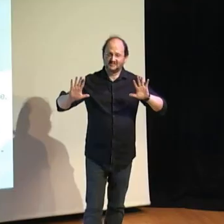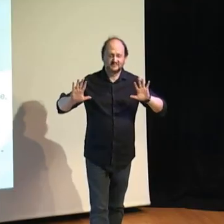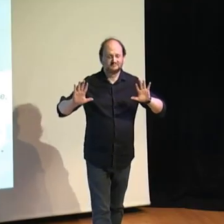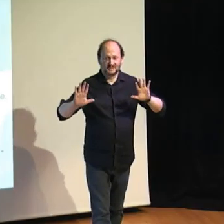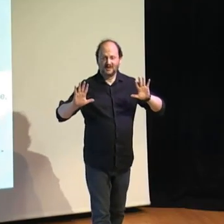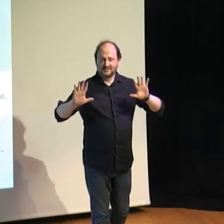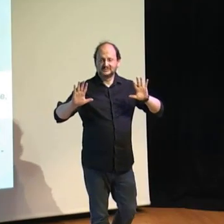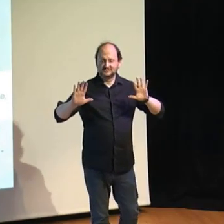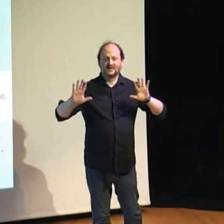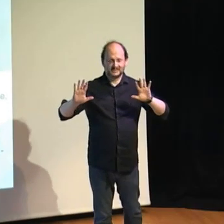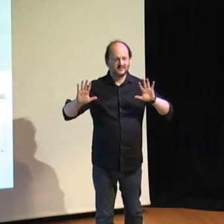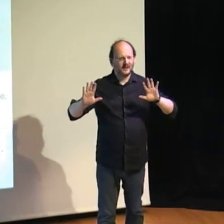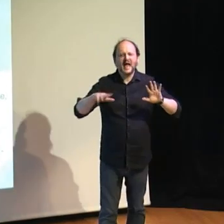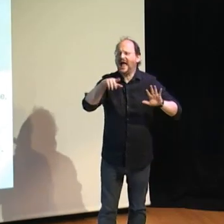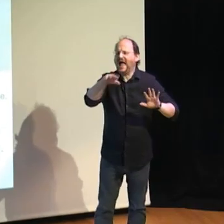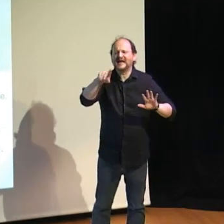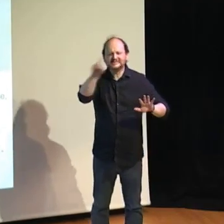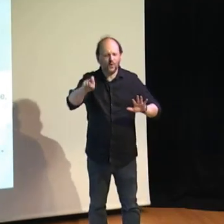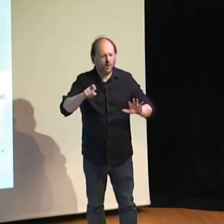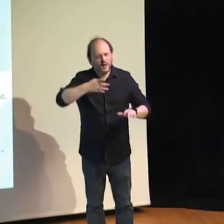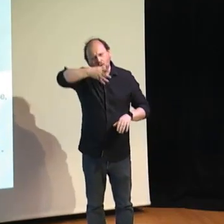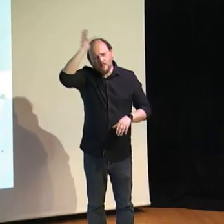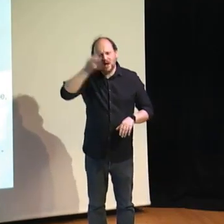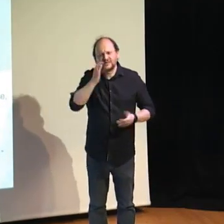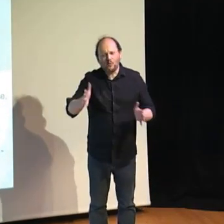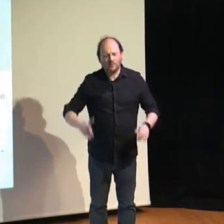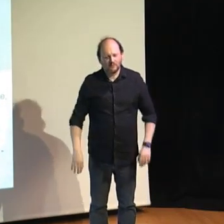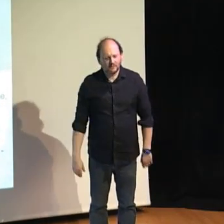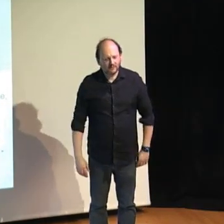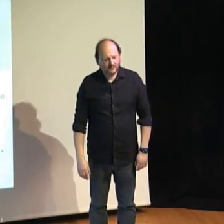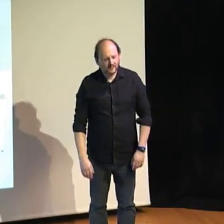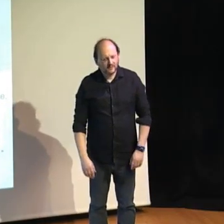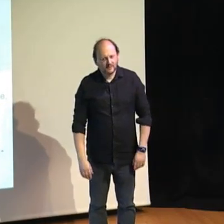« 10 », ah oui, 10, 10. Mais et question, les Romains, comment est-ce qu'ils faisaient?